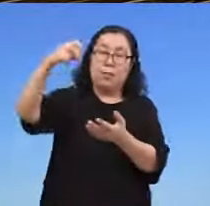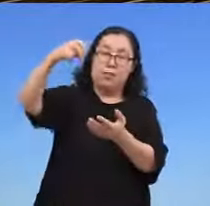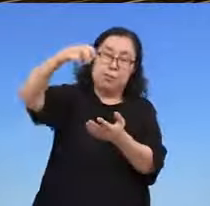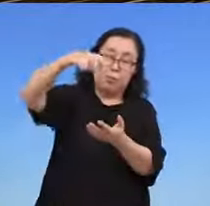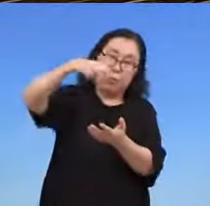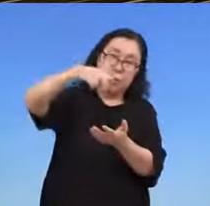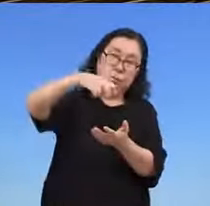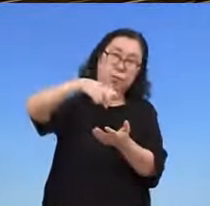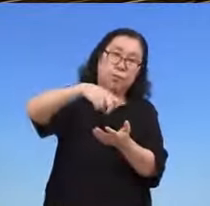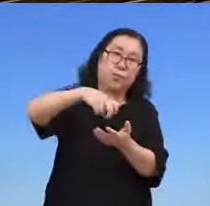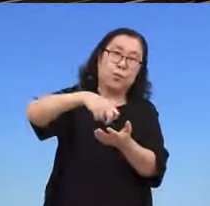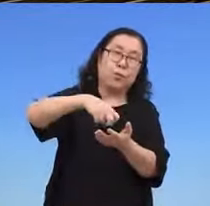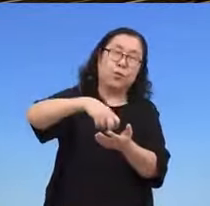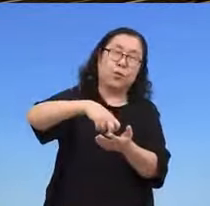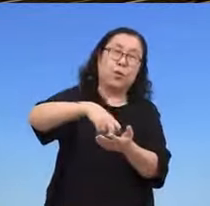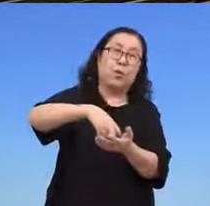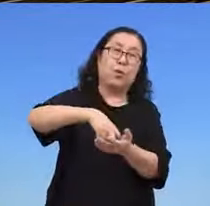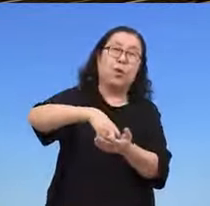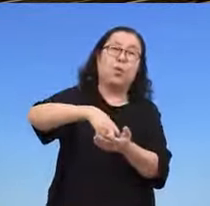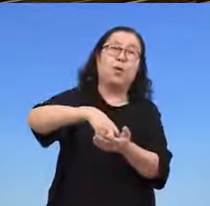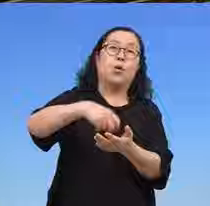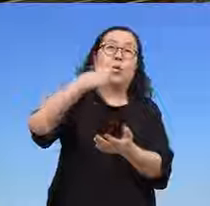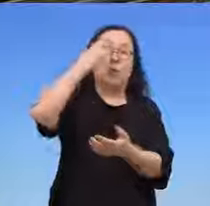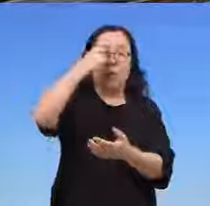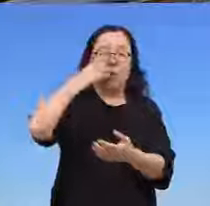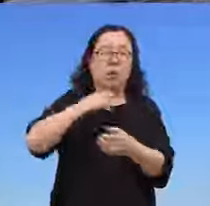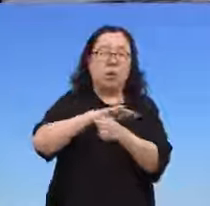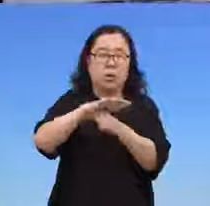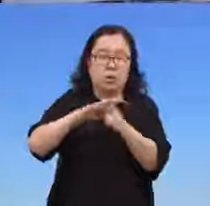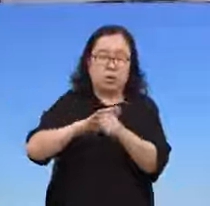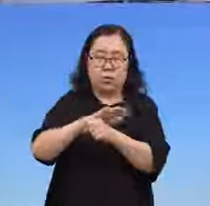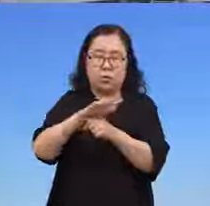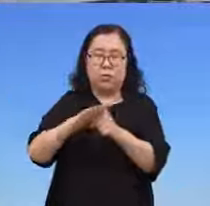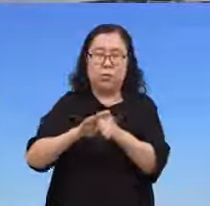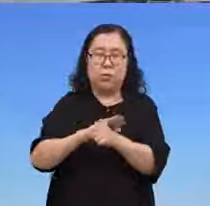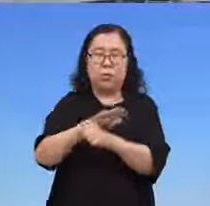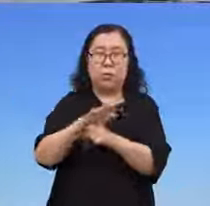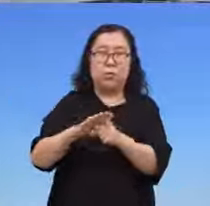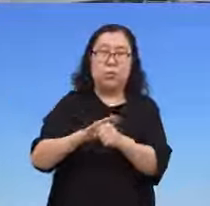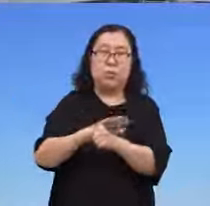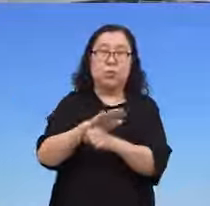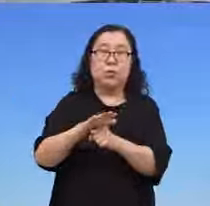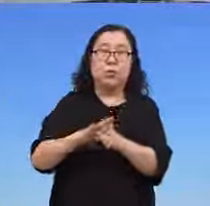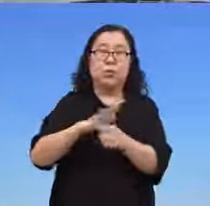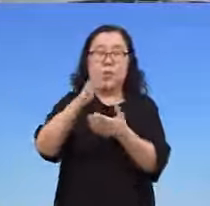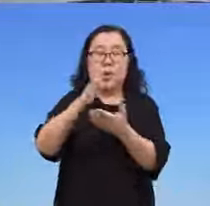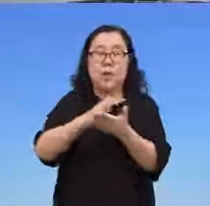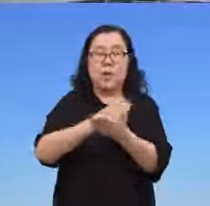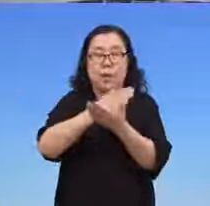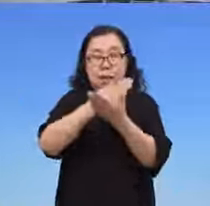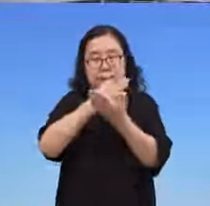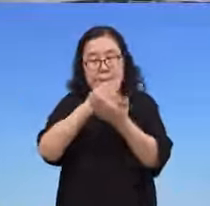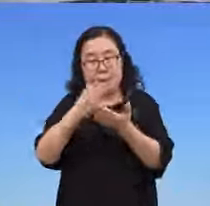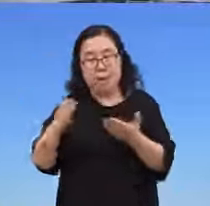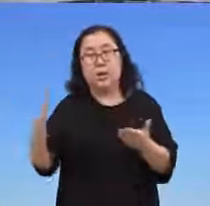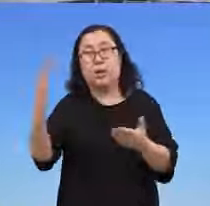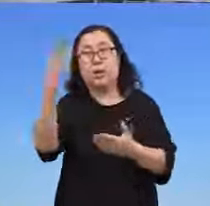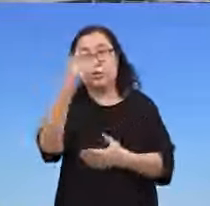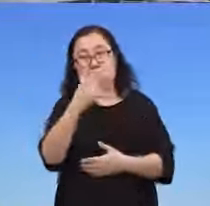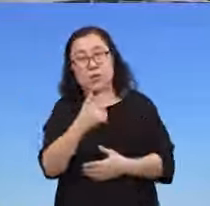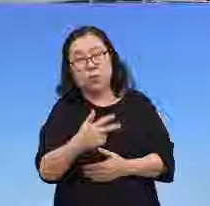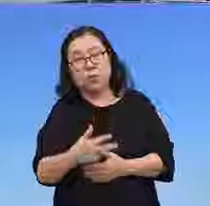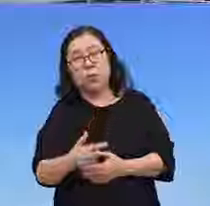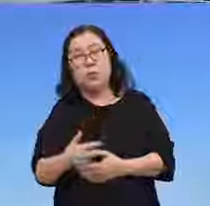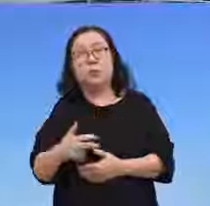무릎 꿇고 은혜를 구합니다. 긍휼 베푸시는 주,